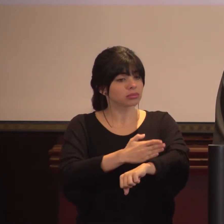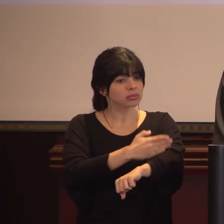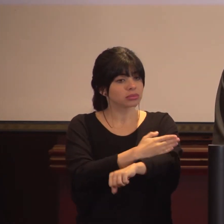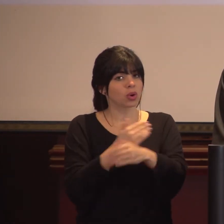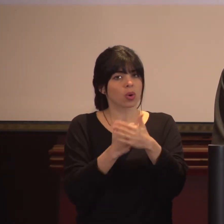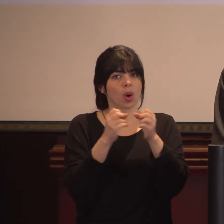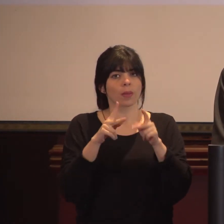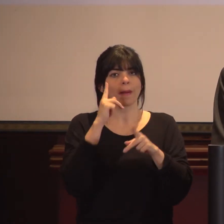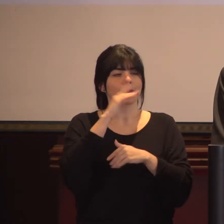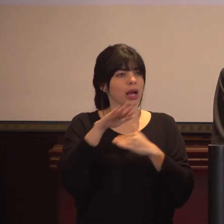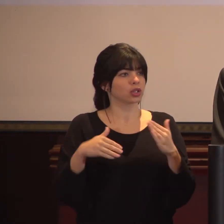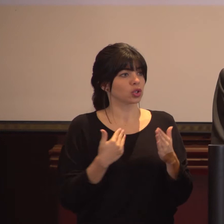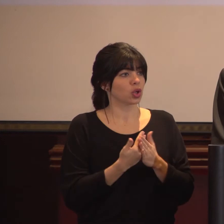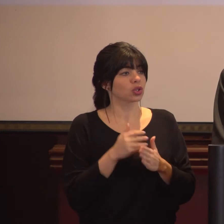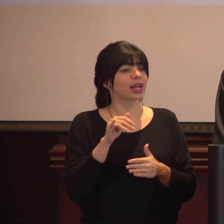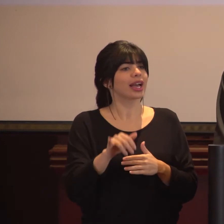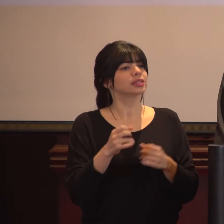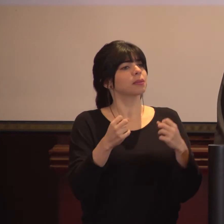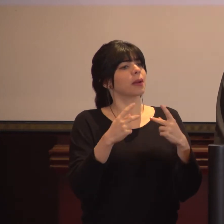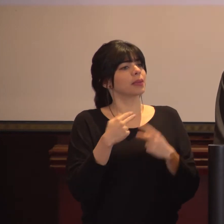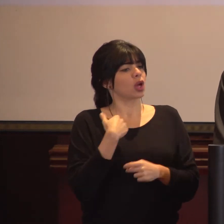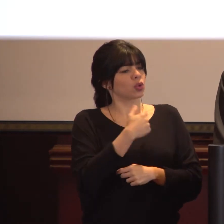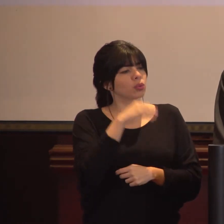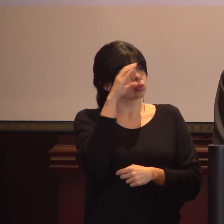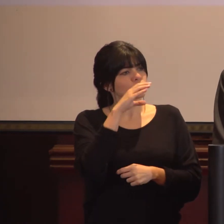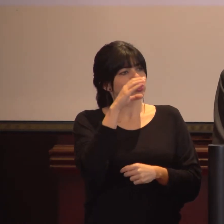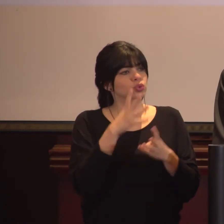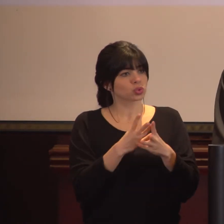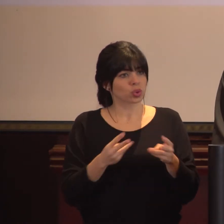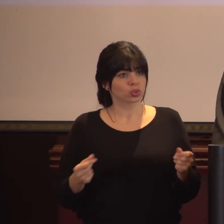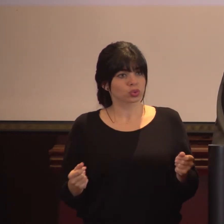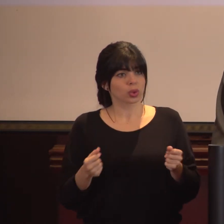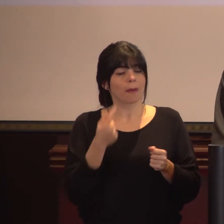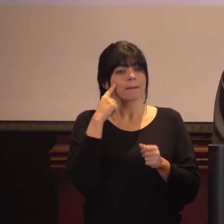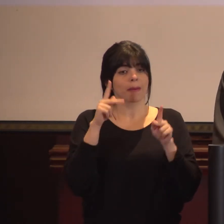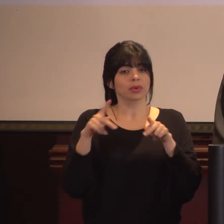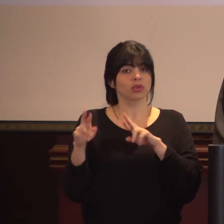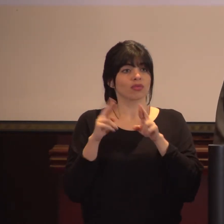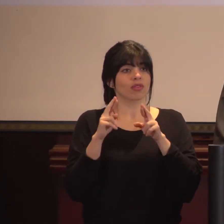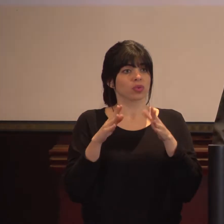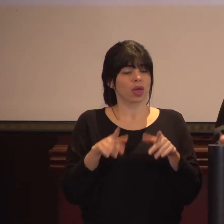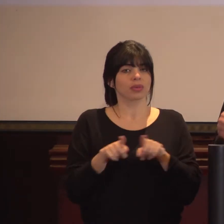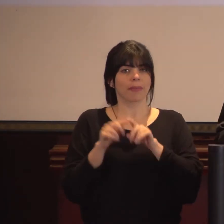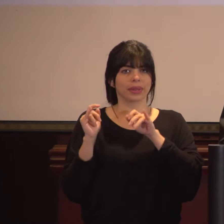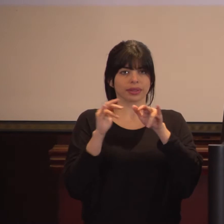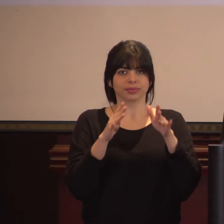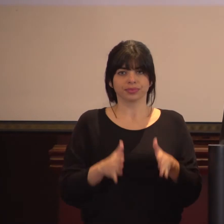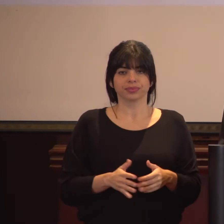oportunidad para todos esto nos permitirá Buscar soluciones para los refugiados y